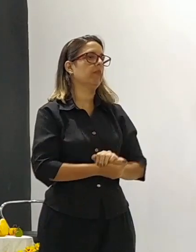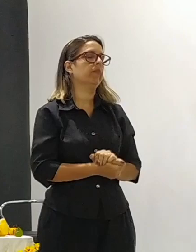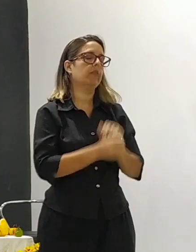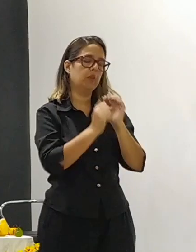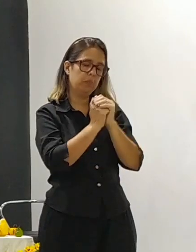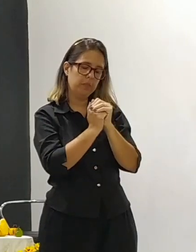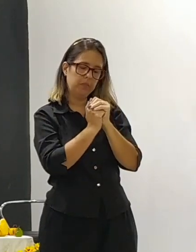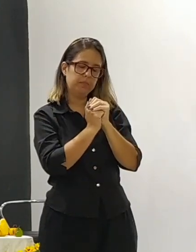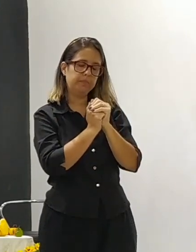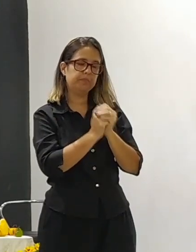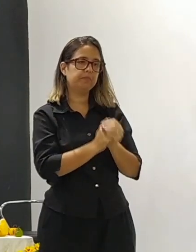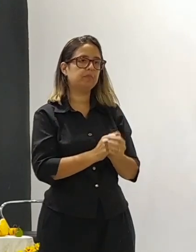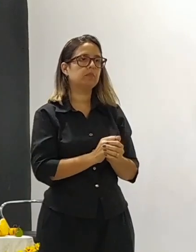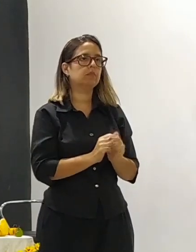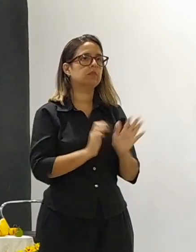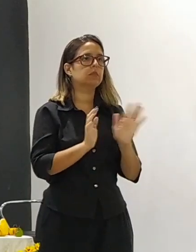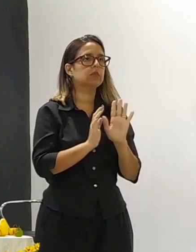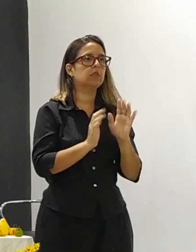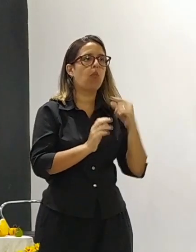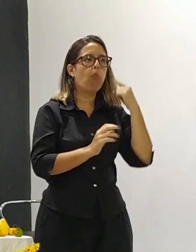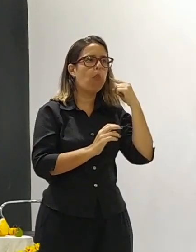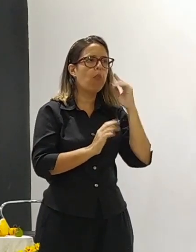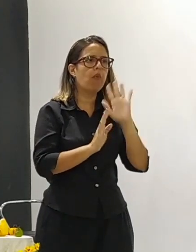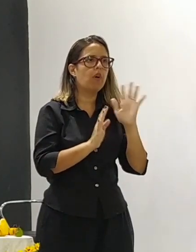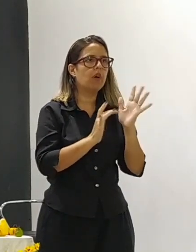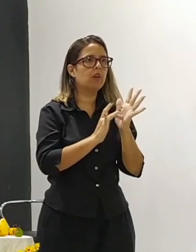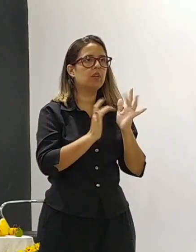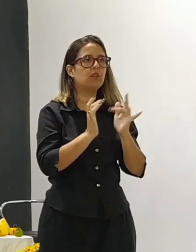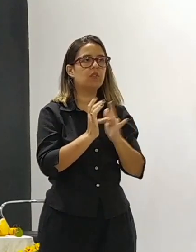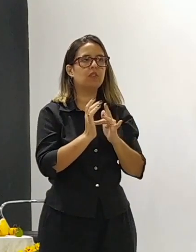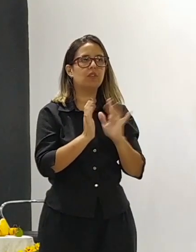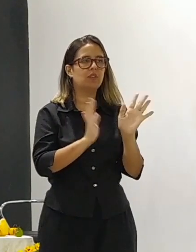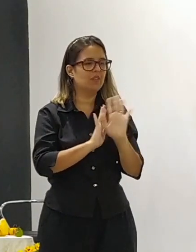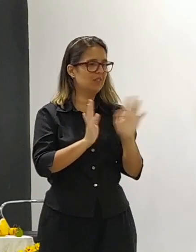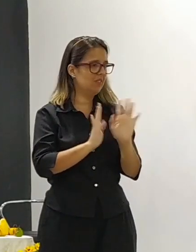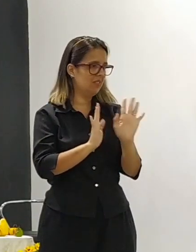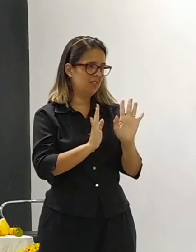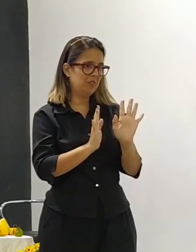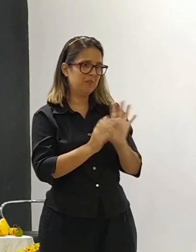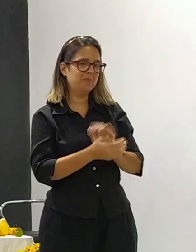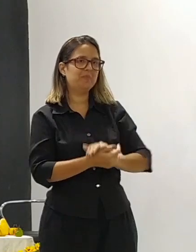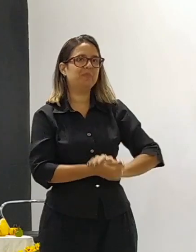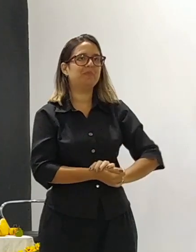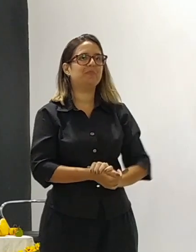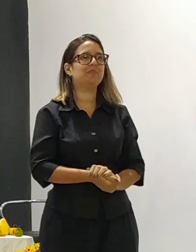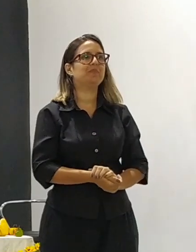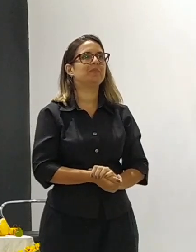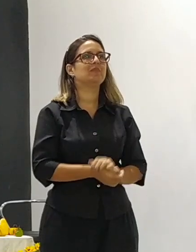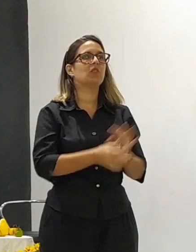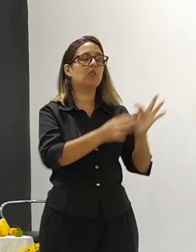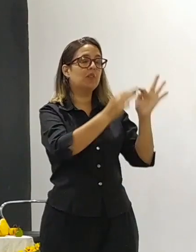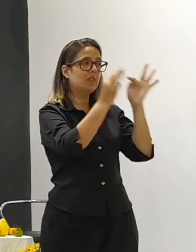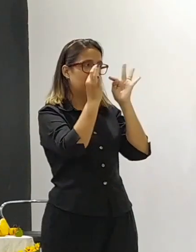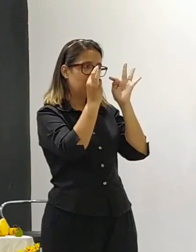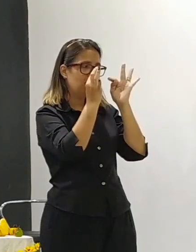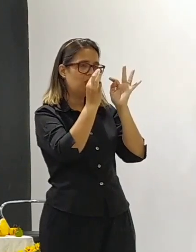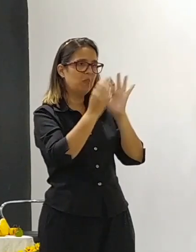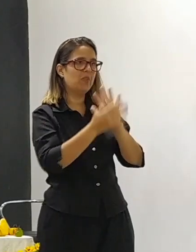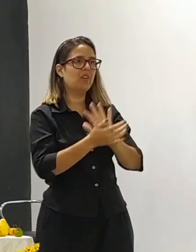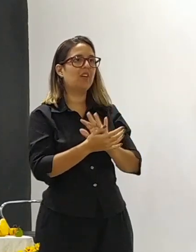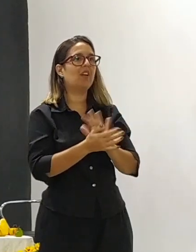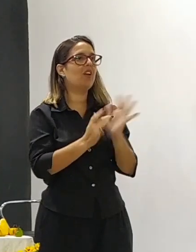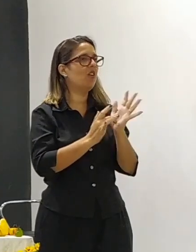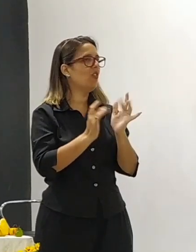Amém? Não é advogado de Jesus Cristo, meu irmão. Não é advogado de Jesus Cristo, é testemunha. Jesus não precisa